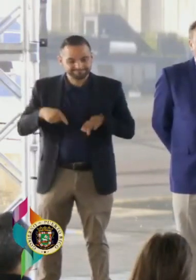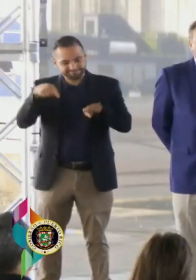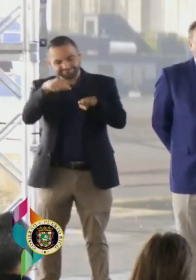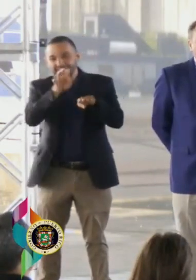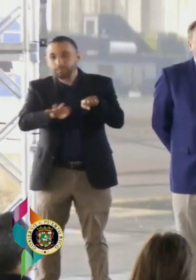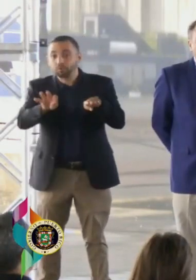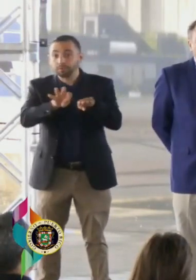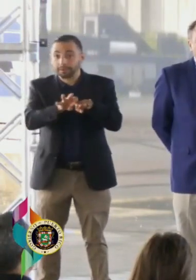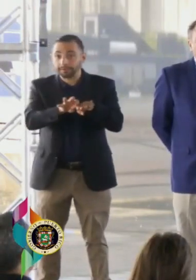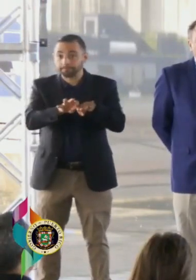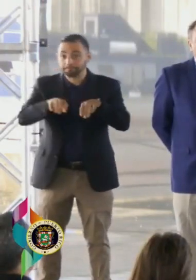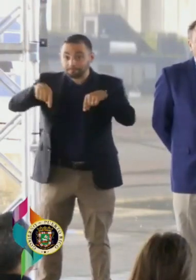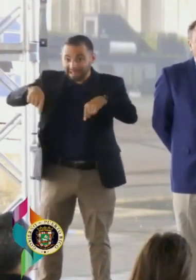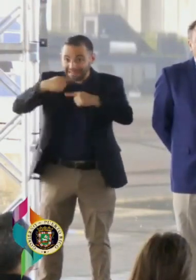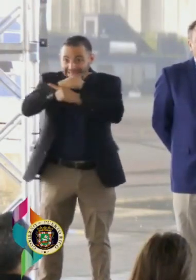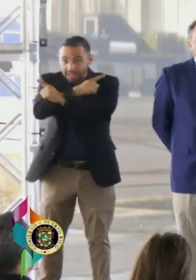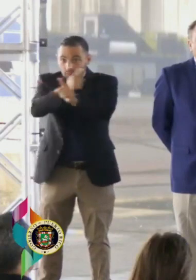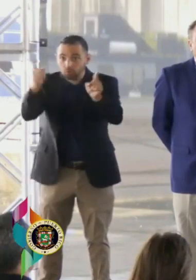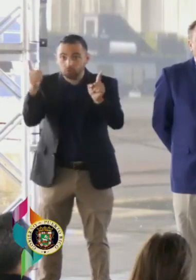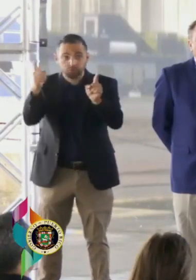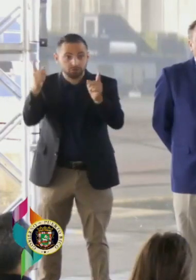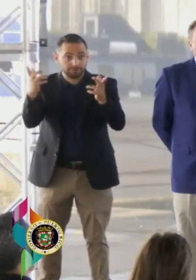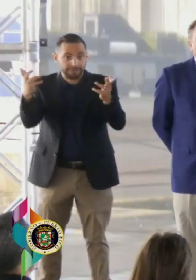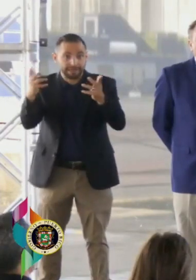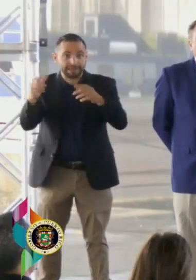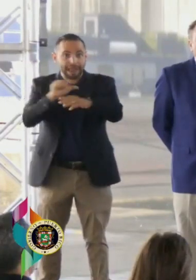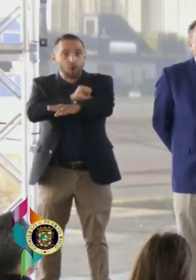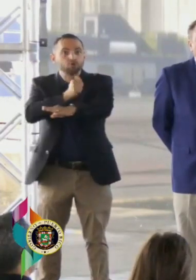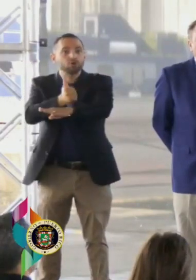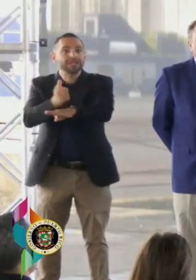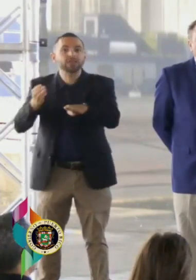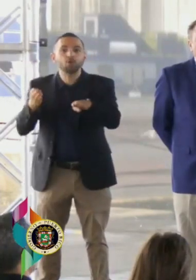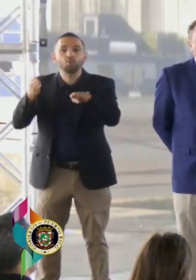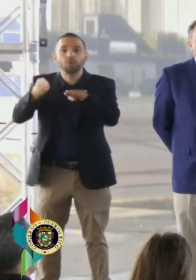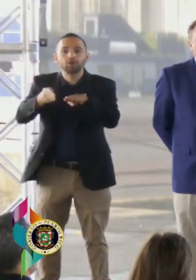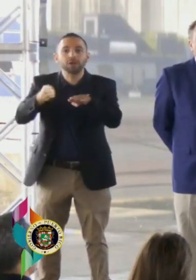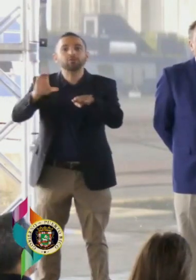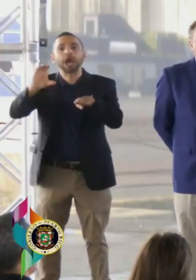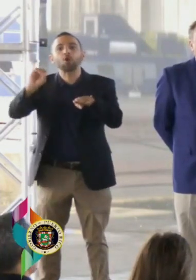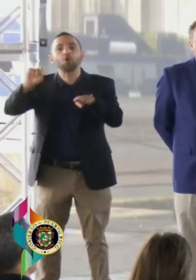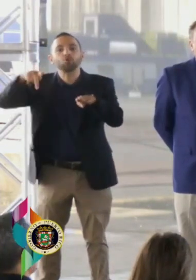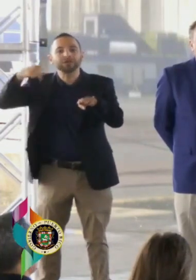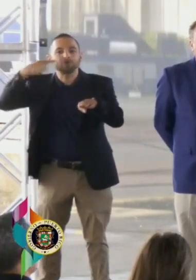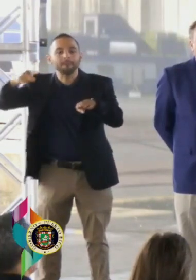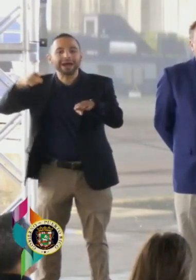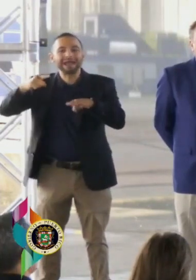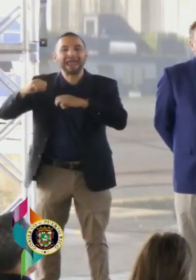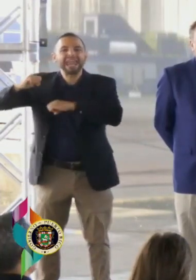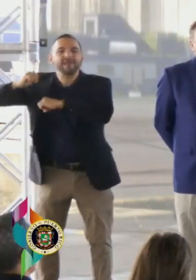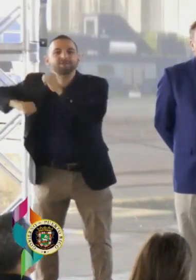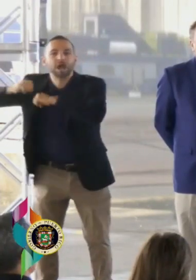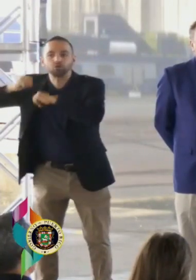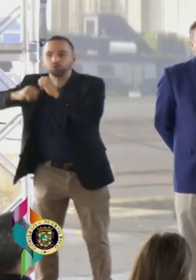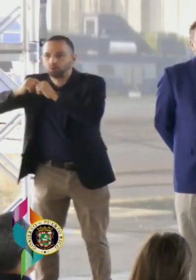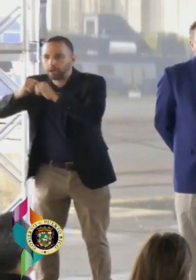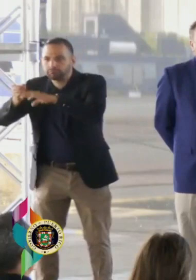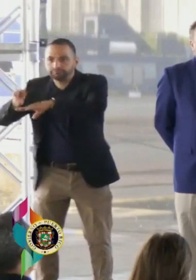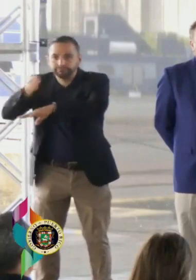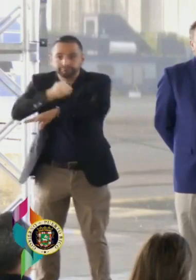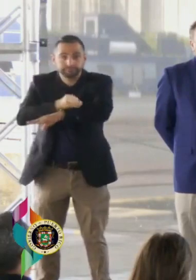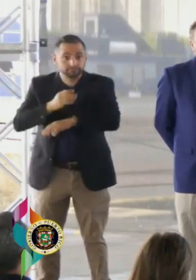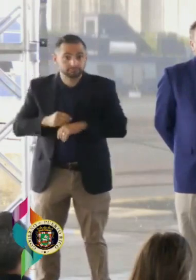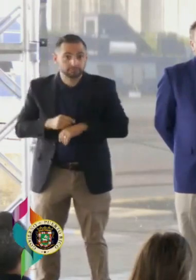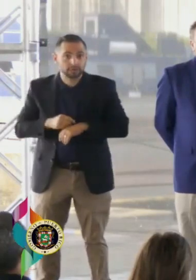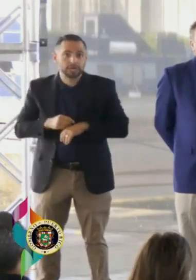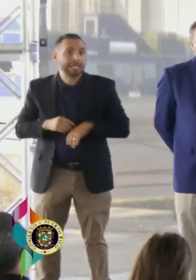la autoridad de los puertos como una corporación pública de planificación e infraestructura puertos no debe ser un mero arrendador